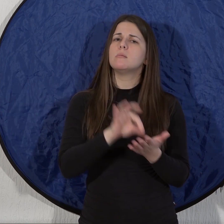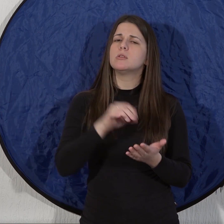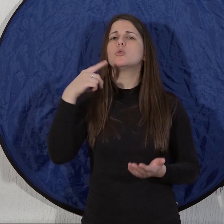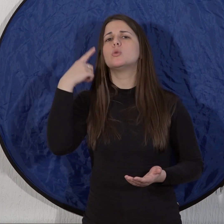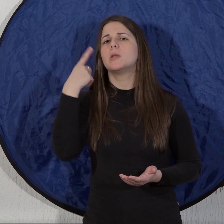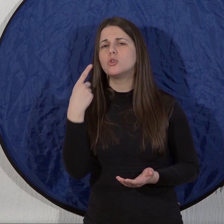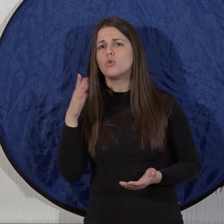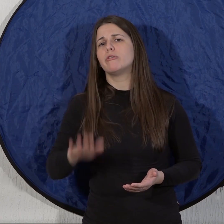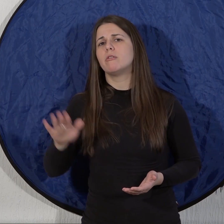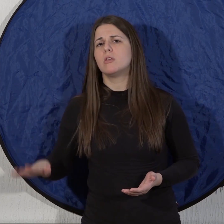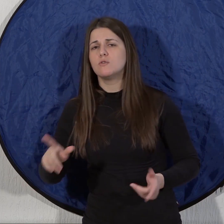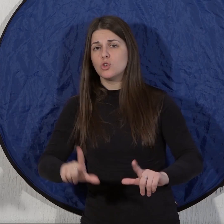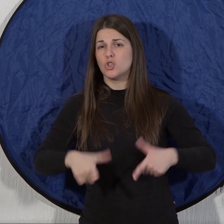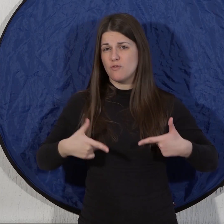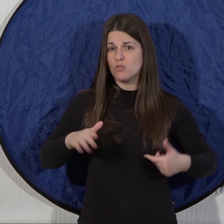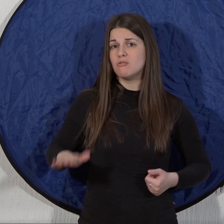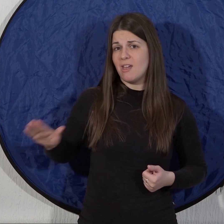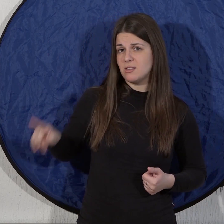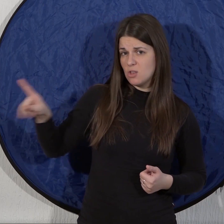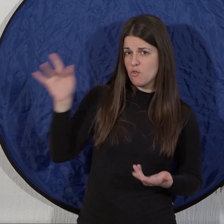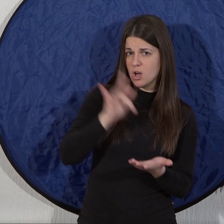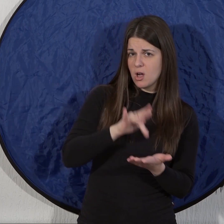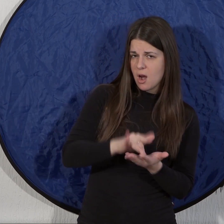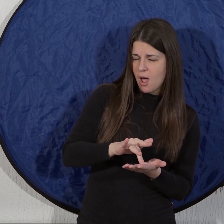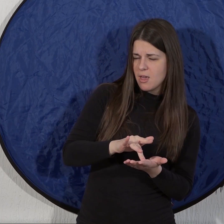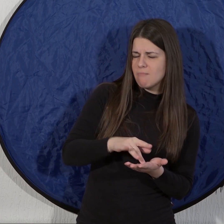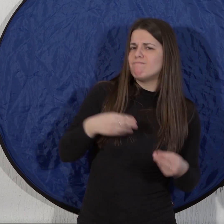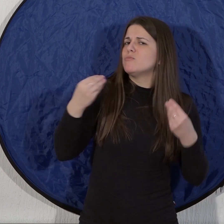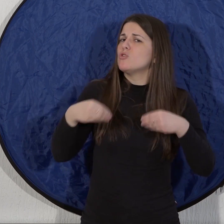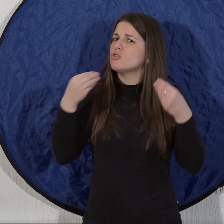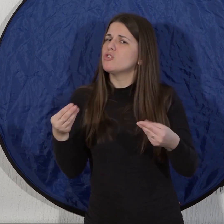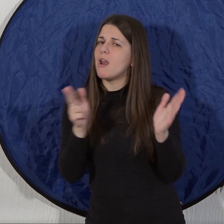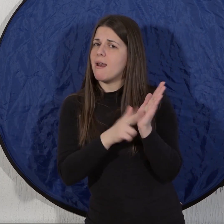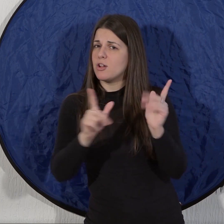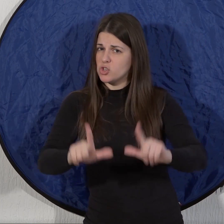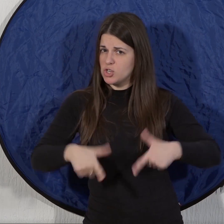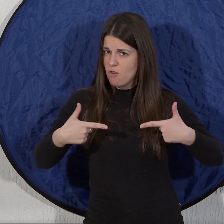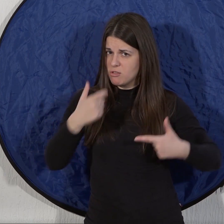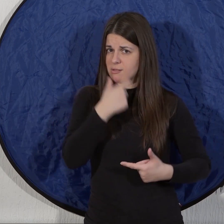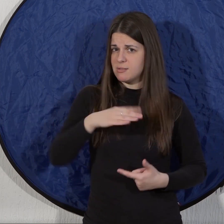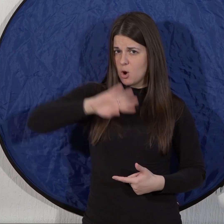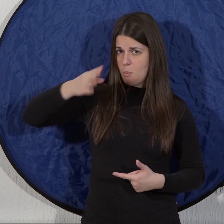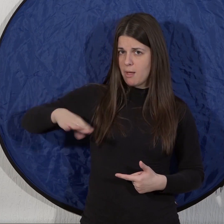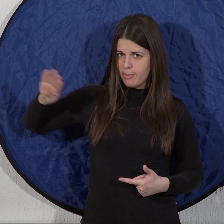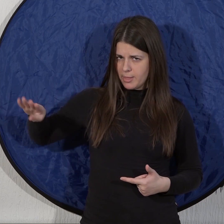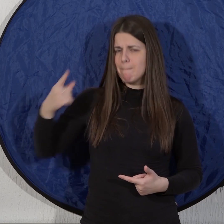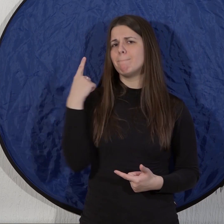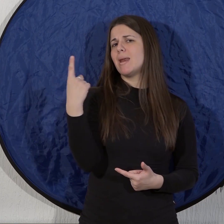o detinjstvu i životu dece ovog kraja dočara način života na Staroj planini. Primarna obrazovna funkcija